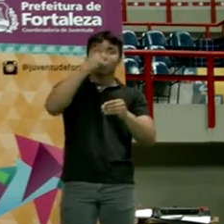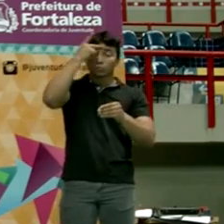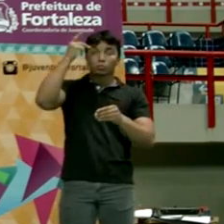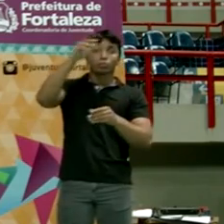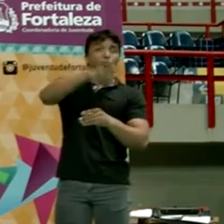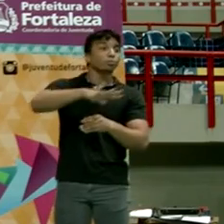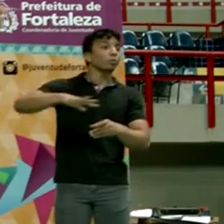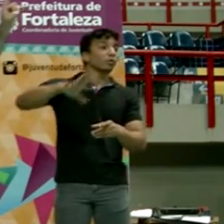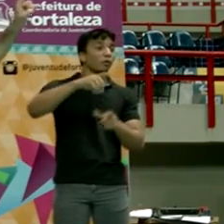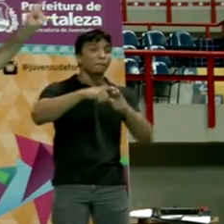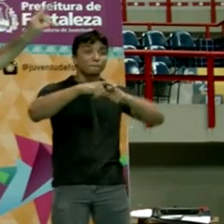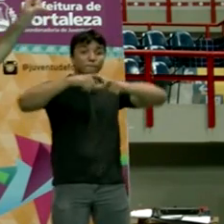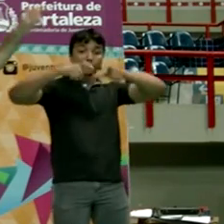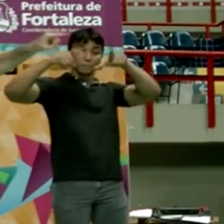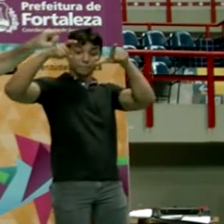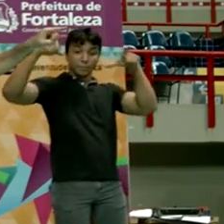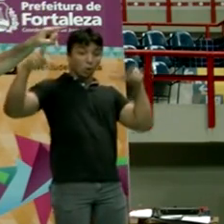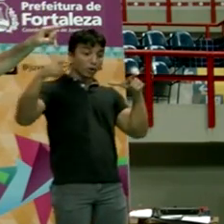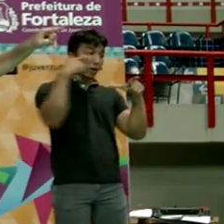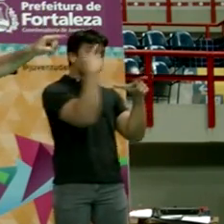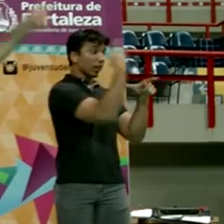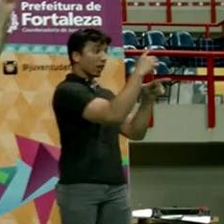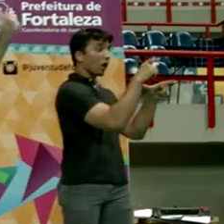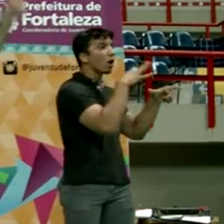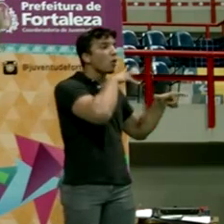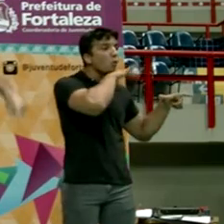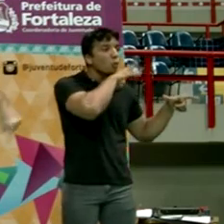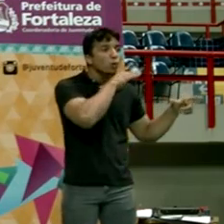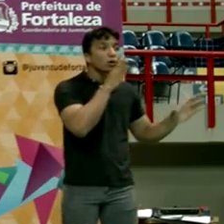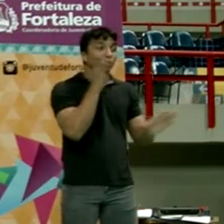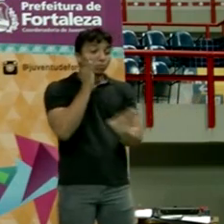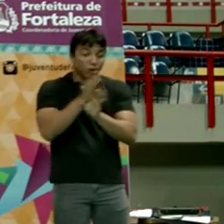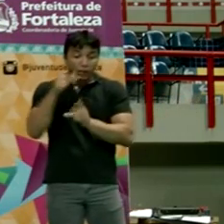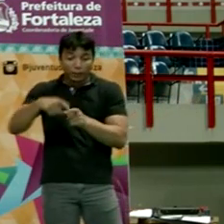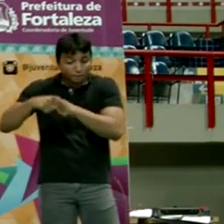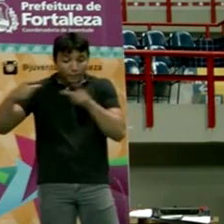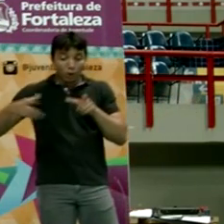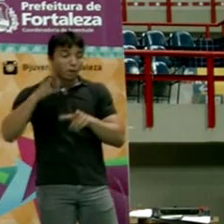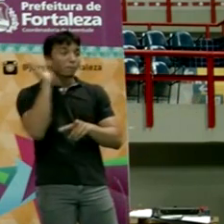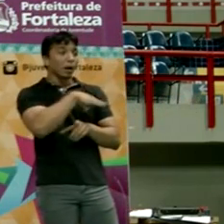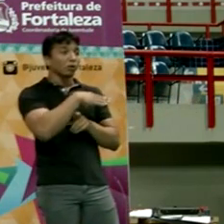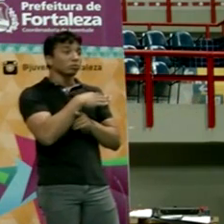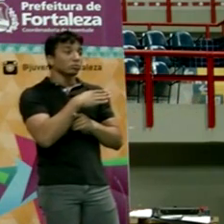povo. Se a maioria lá é muito ruim, e é porque a maioria vota mal.